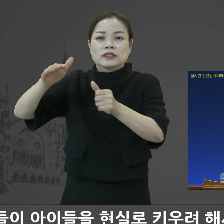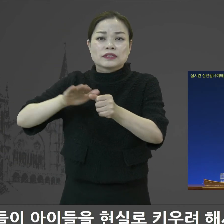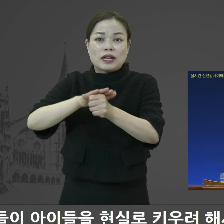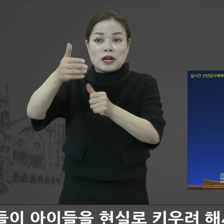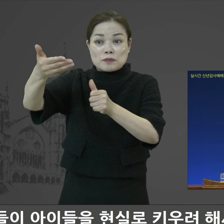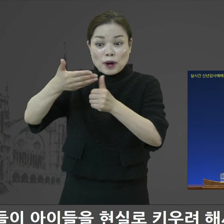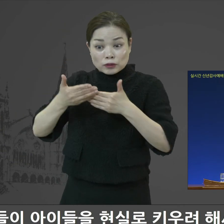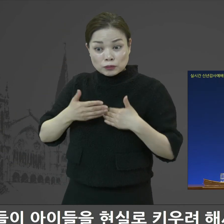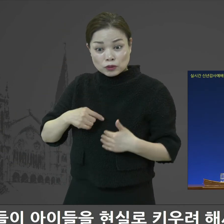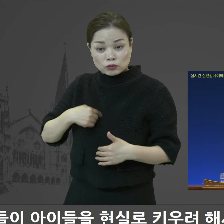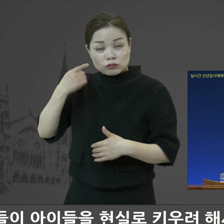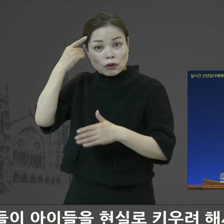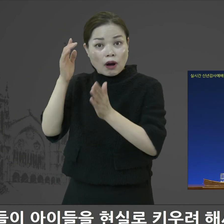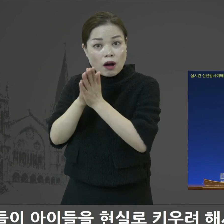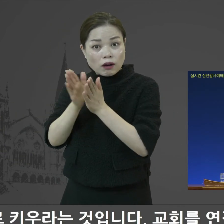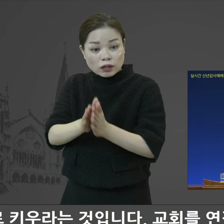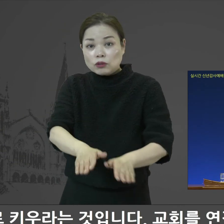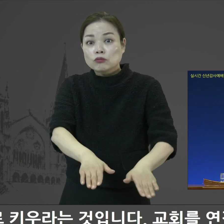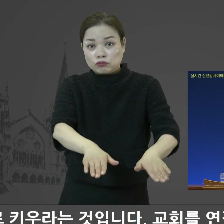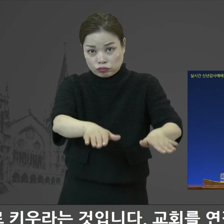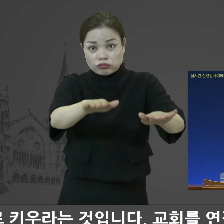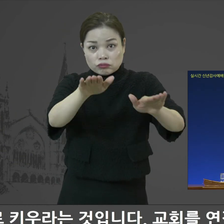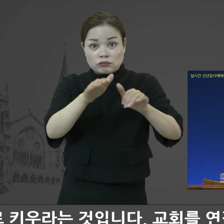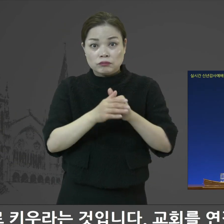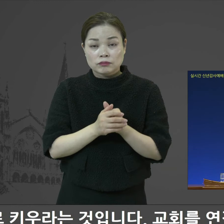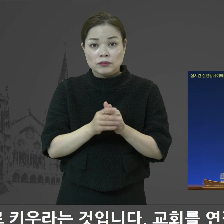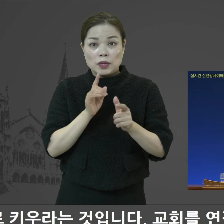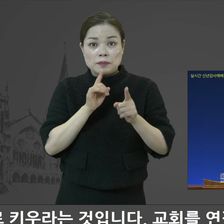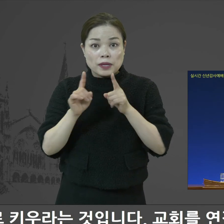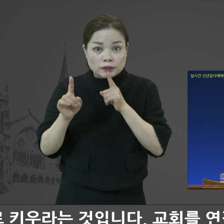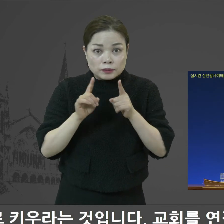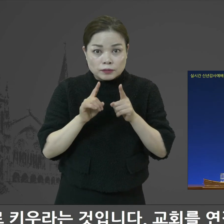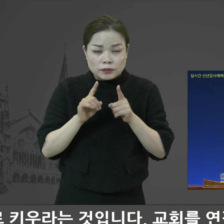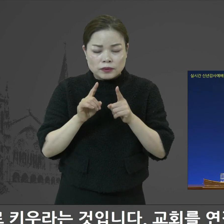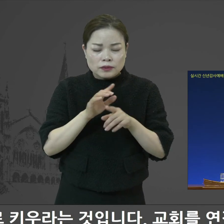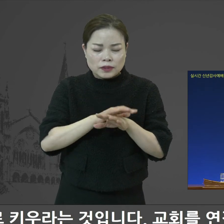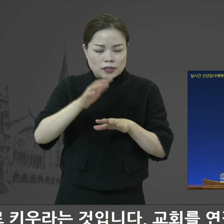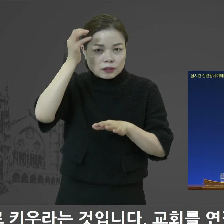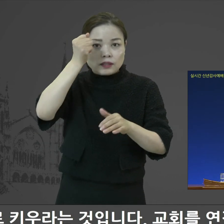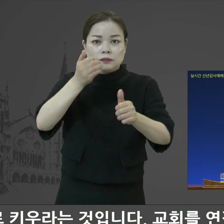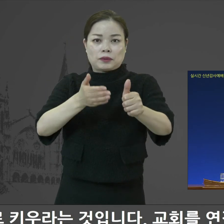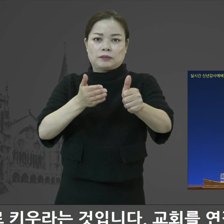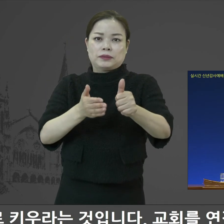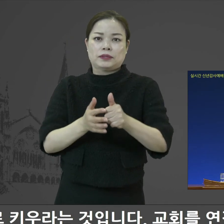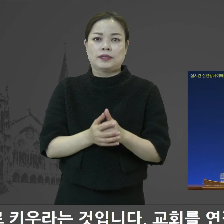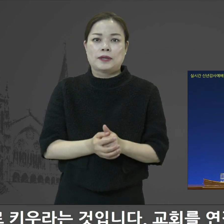공급되어지면 스스로 큰다고 되어 있습니다. 이 말씀을 우리가 꼭 붙들었으면 좋겠습니다.